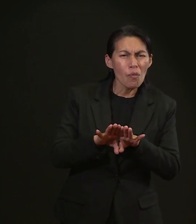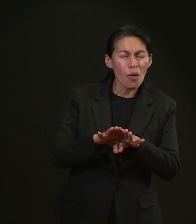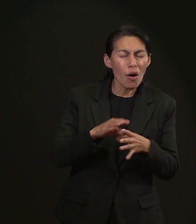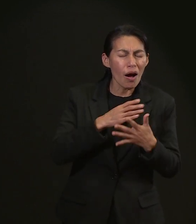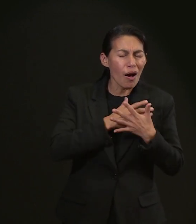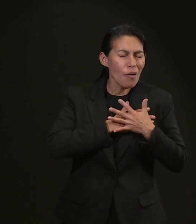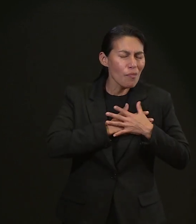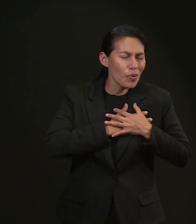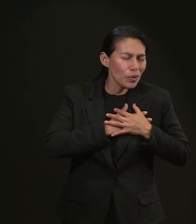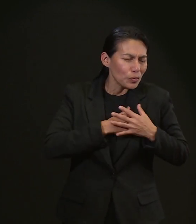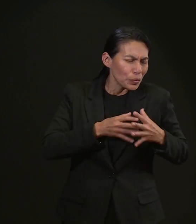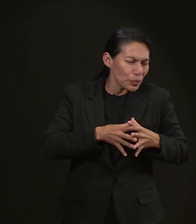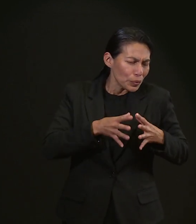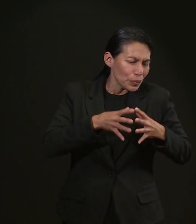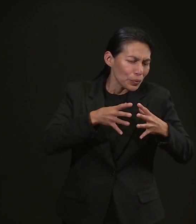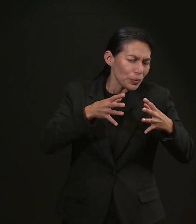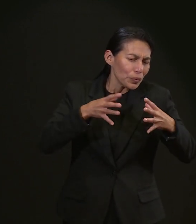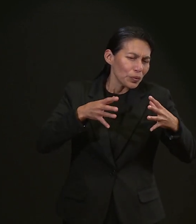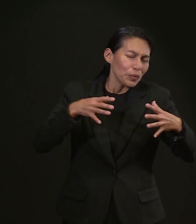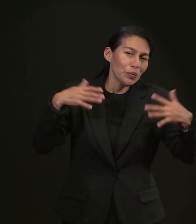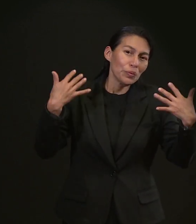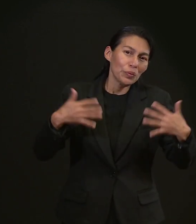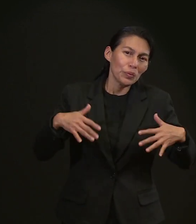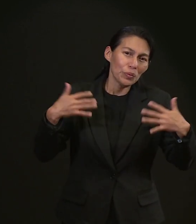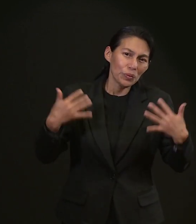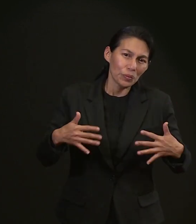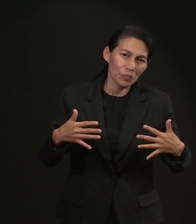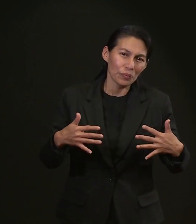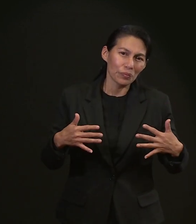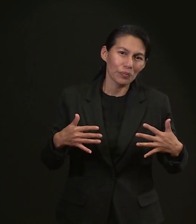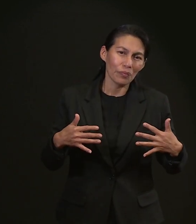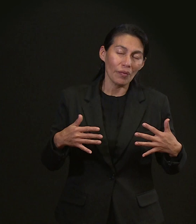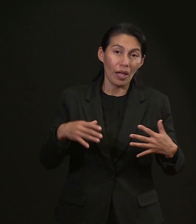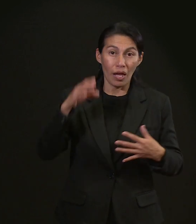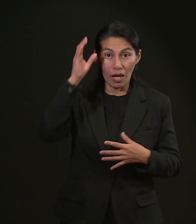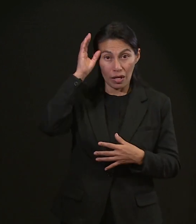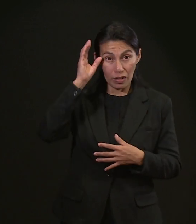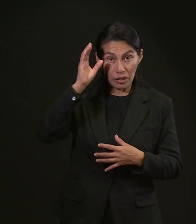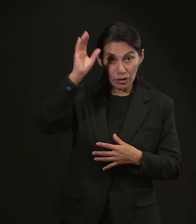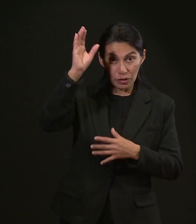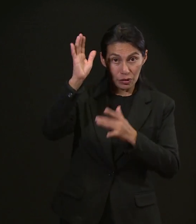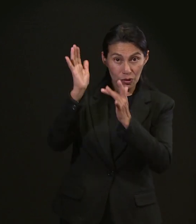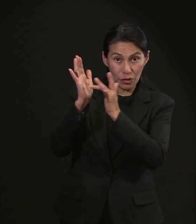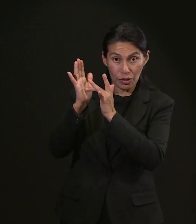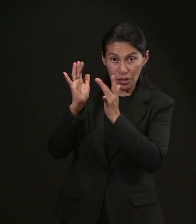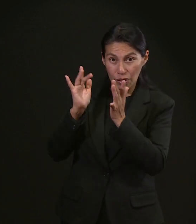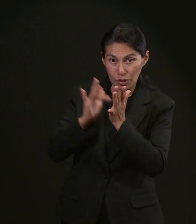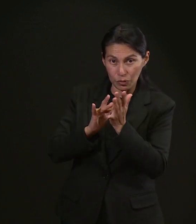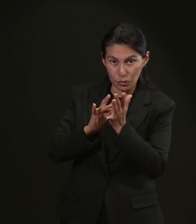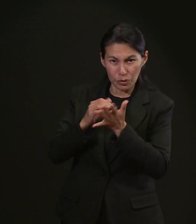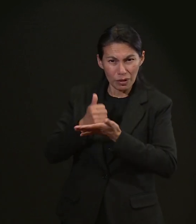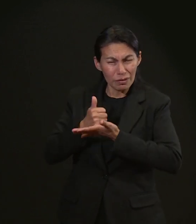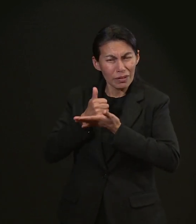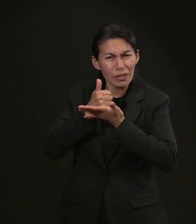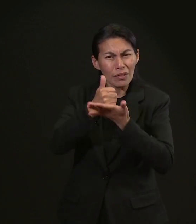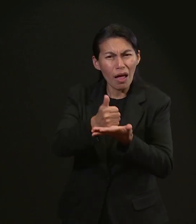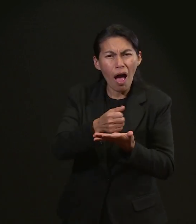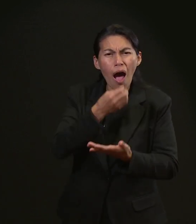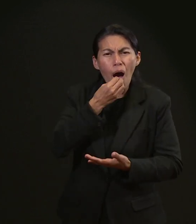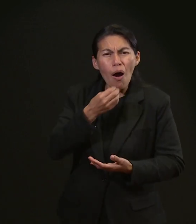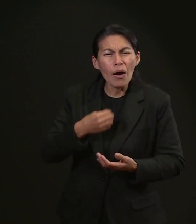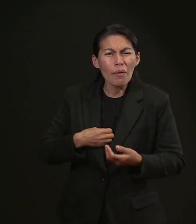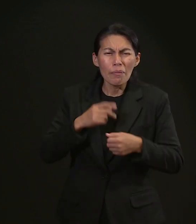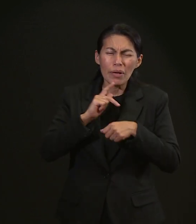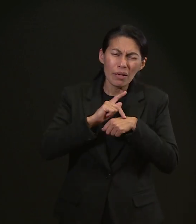desarrollar ese amor en cristo jesús que los ha sostenido aún en momentos de gran